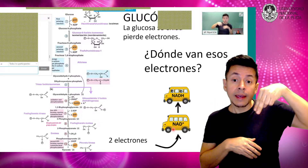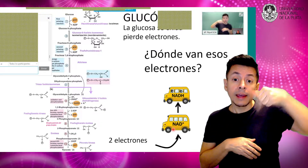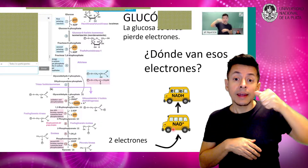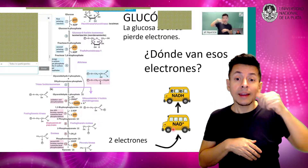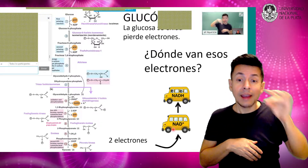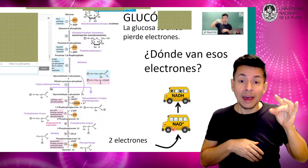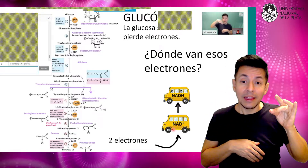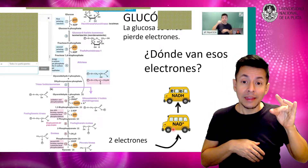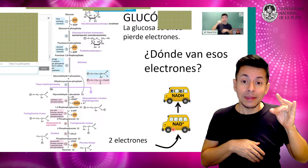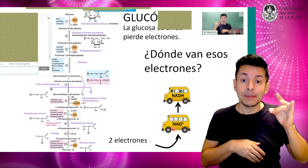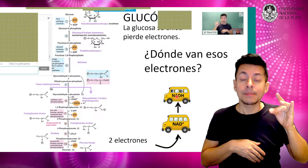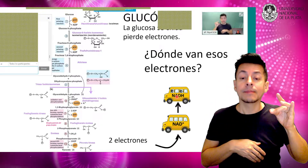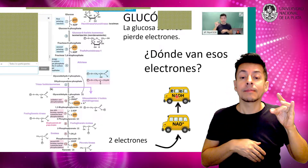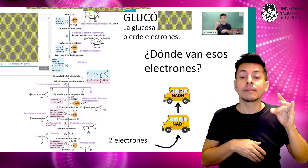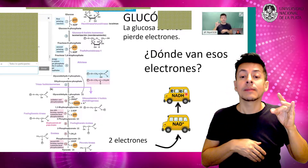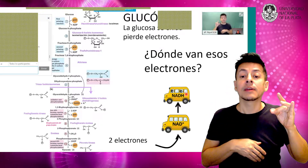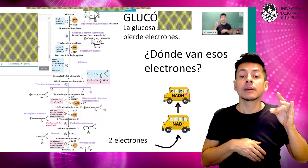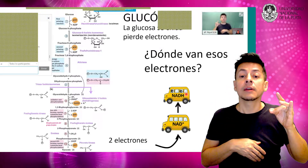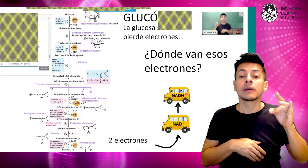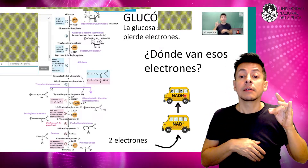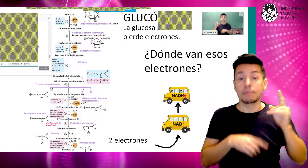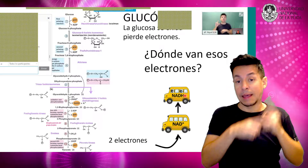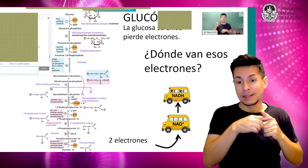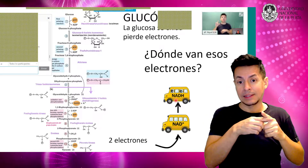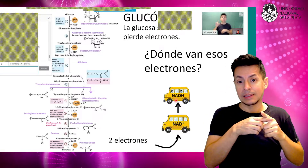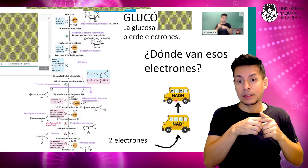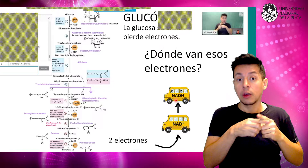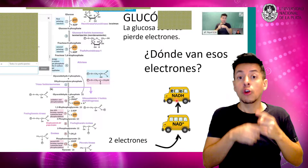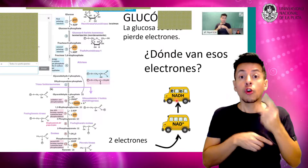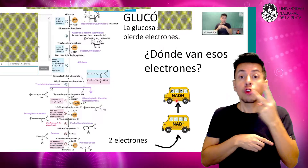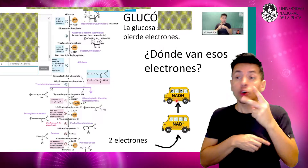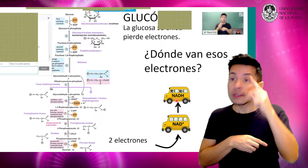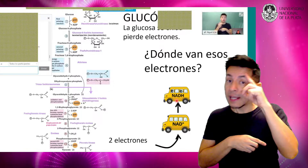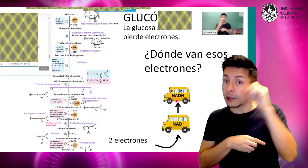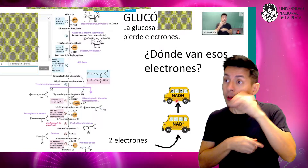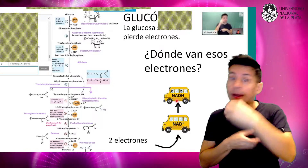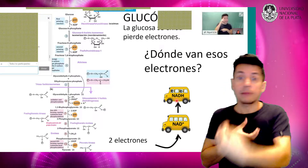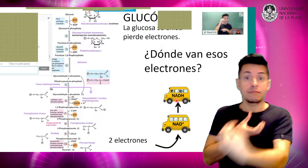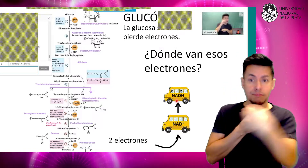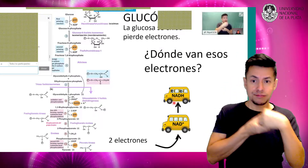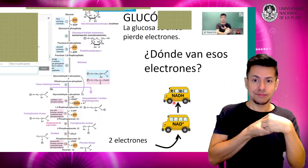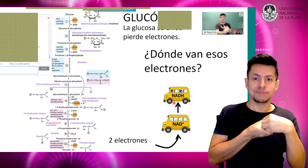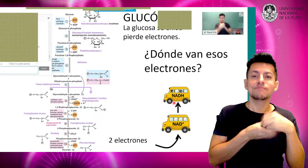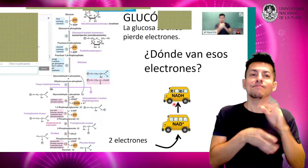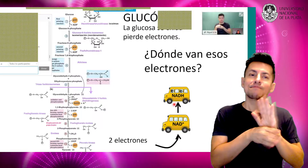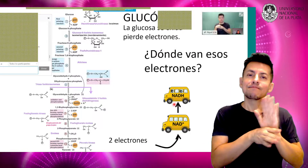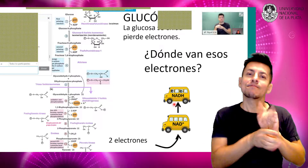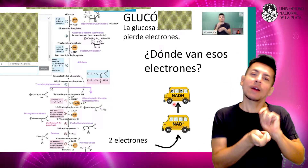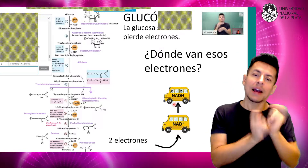dos electrones, se transforma en NADH o NAD reducido.